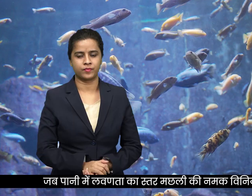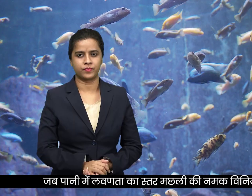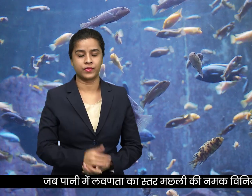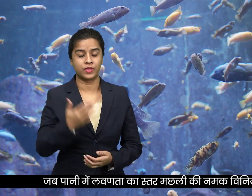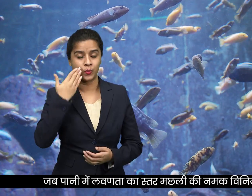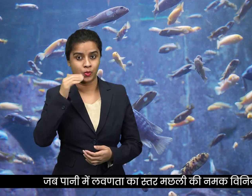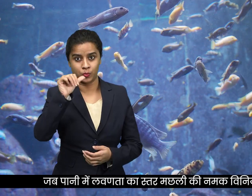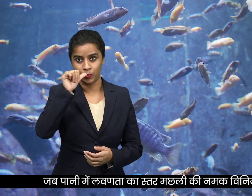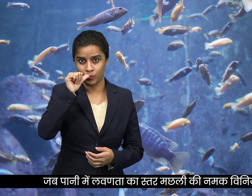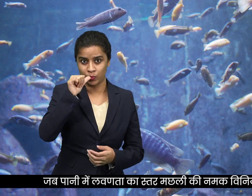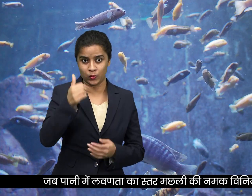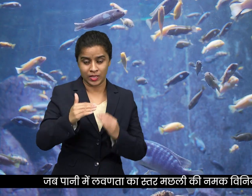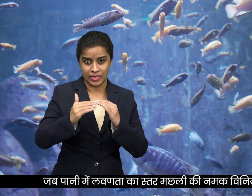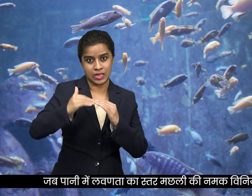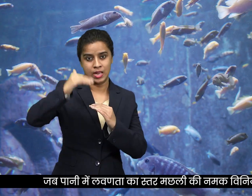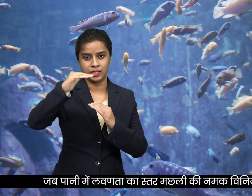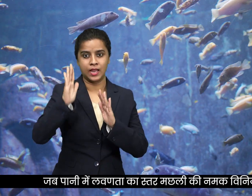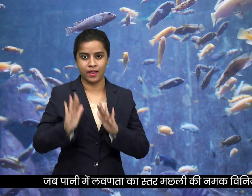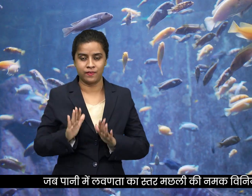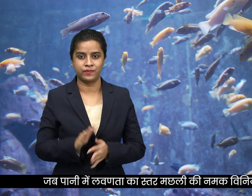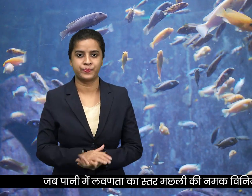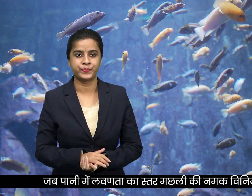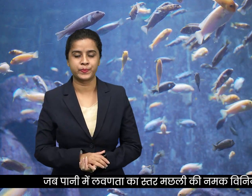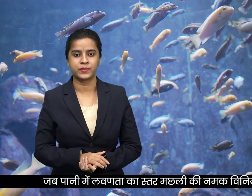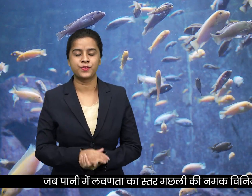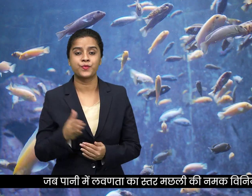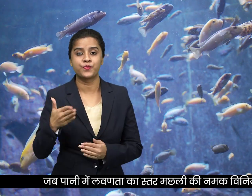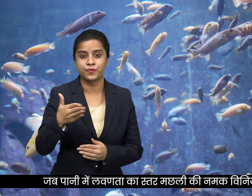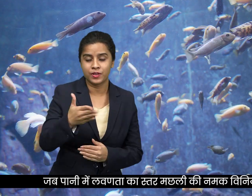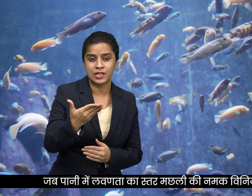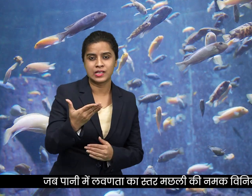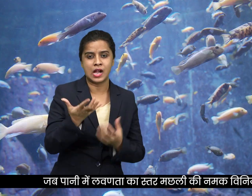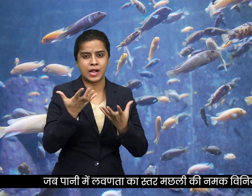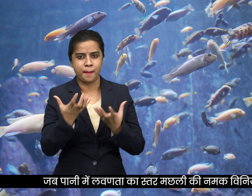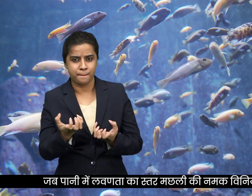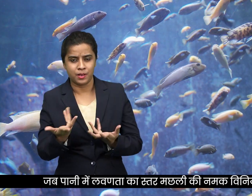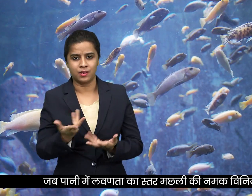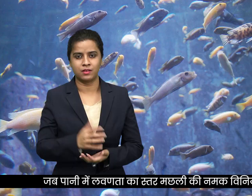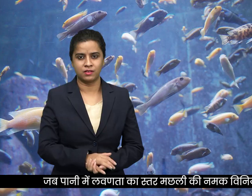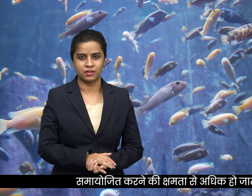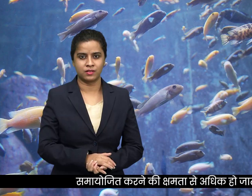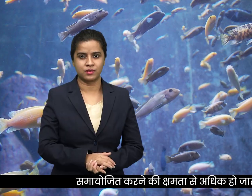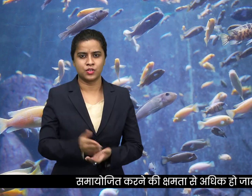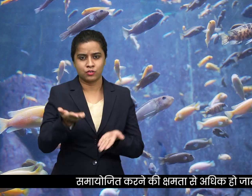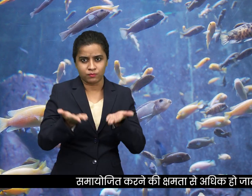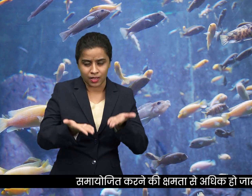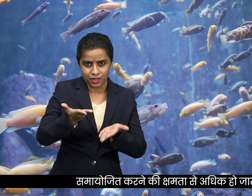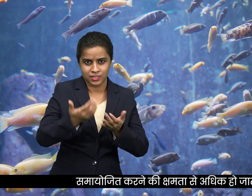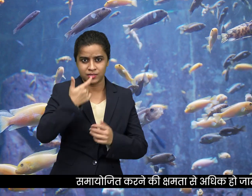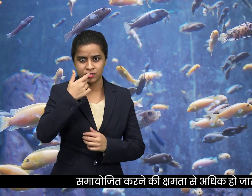जब पानी में लवणता का स्तर मछली की नमक विनिमय तंत्र को समायोजित करने की क्षमता